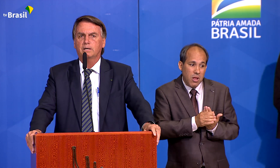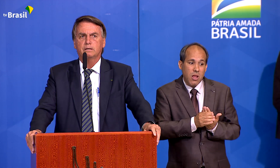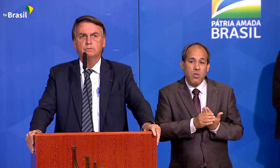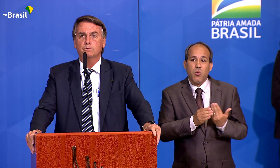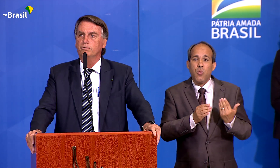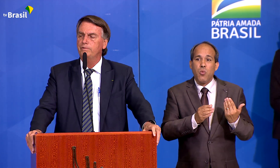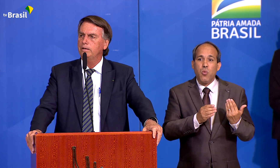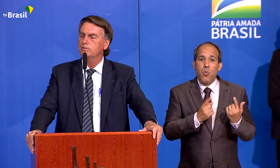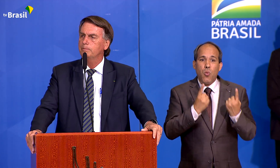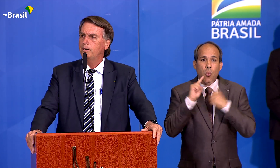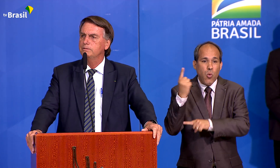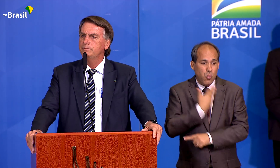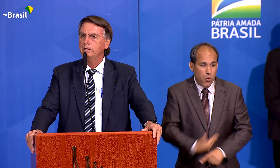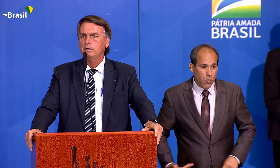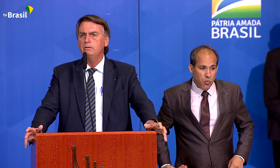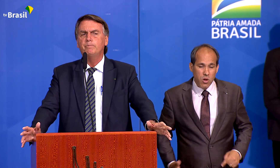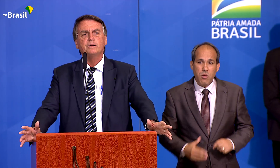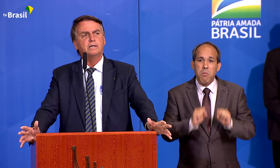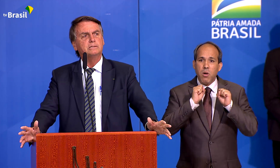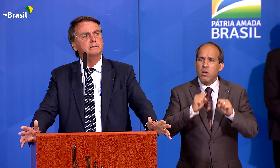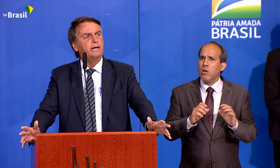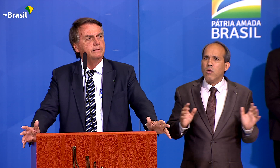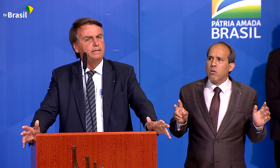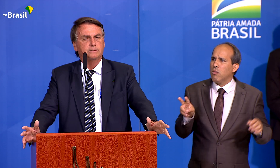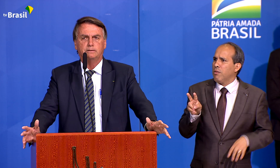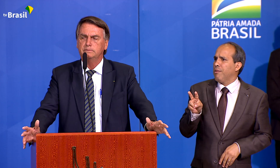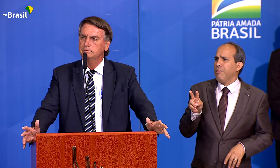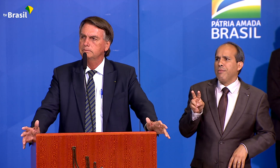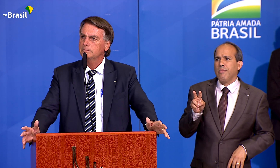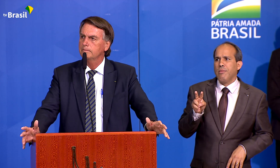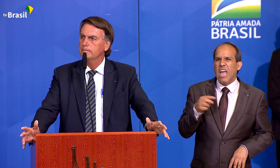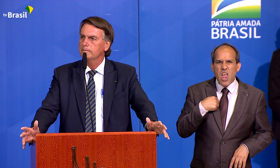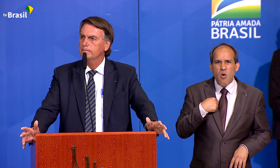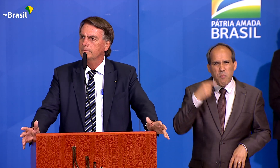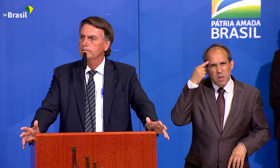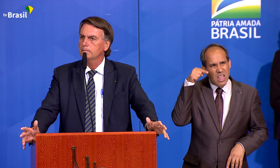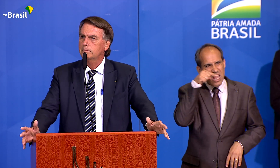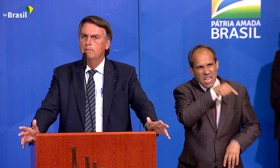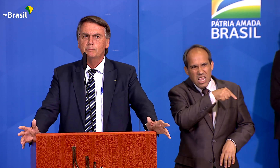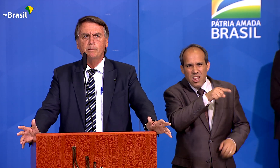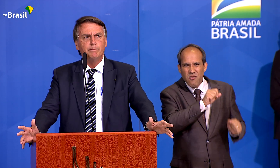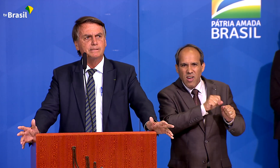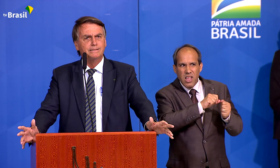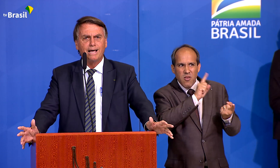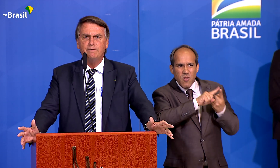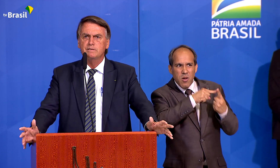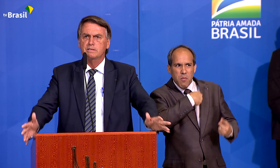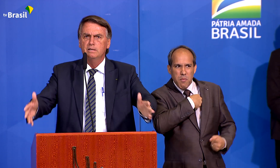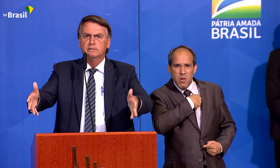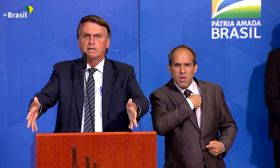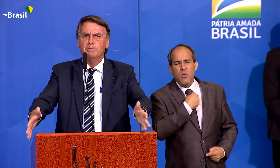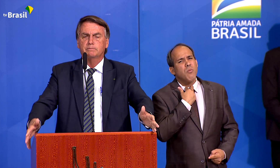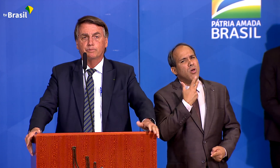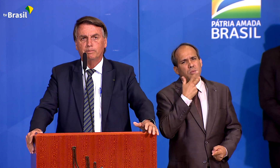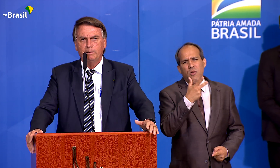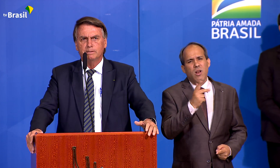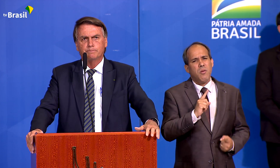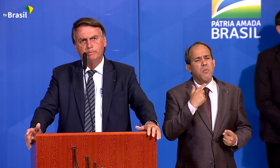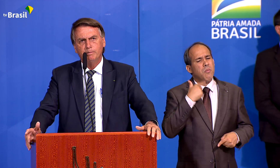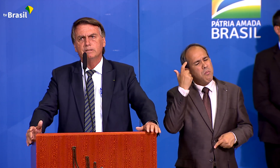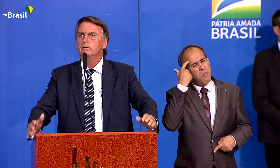contra o governo que pode vir eu não posso acreditar em Retaliação nós temos problemas graves